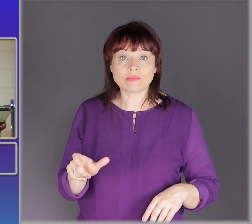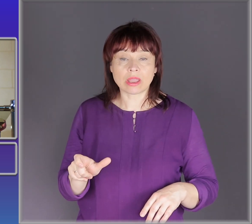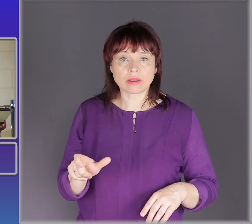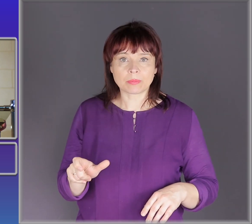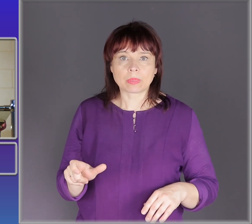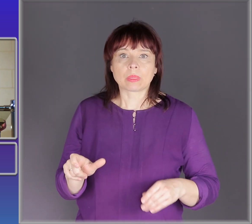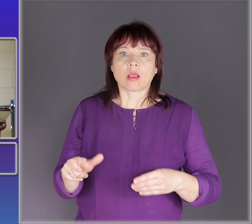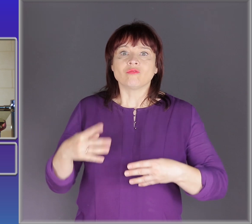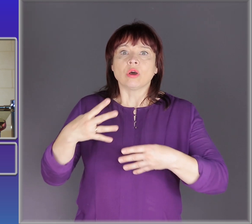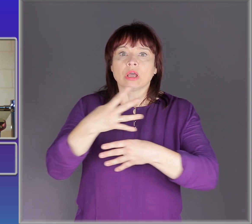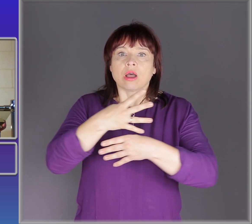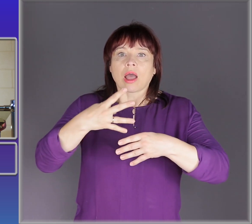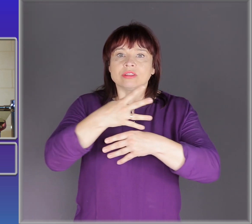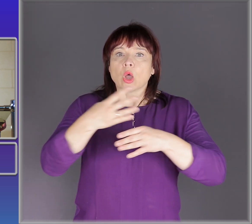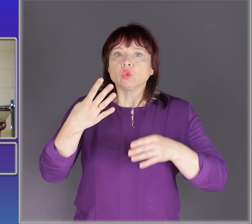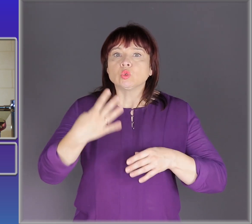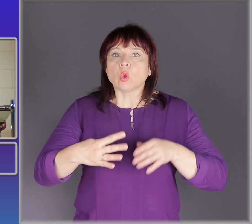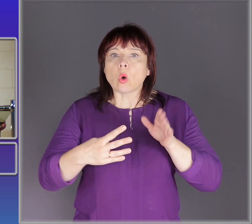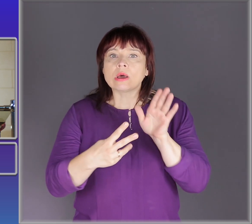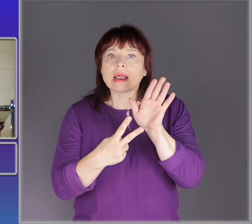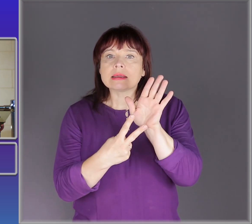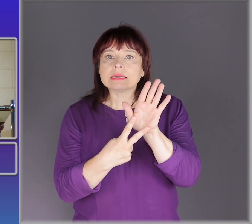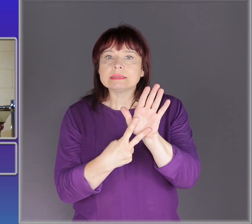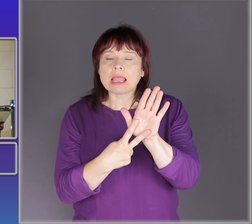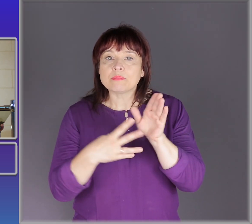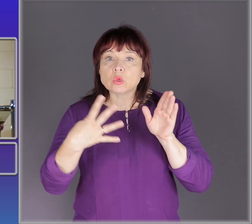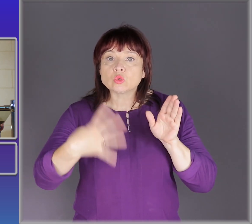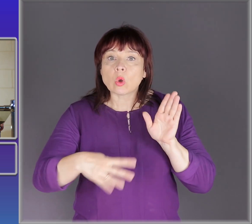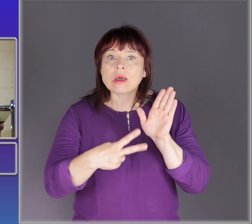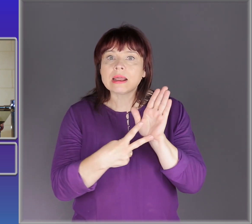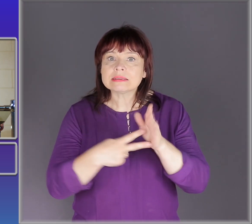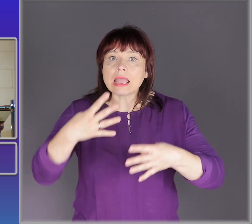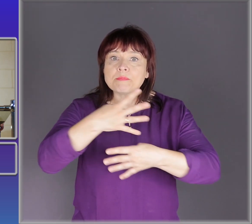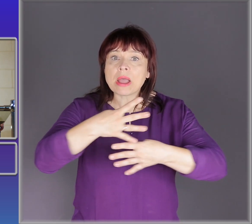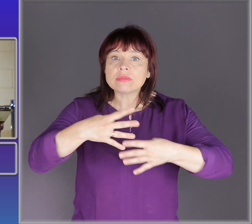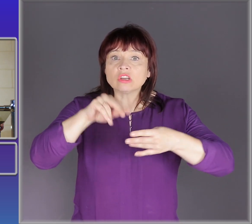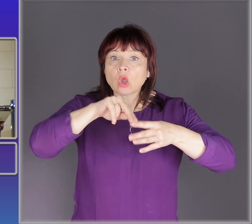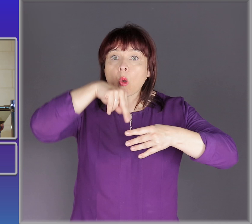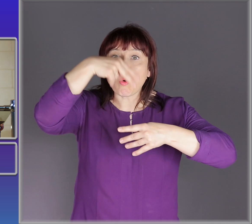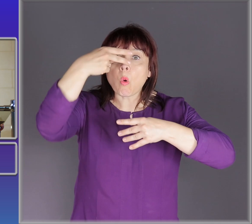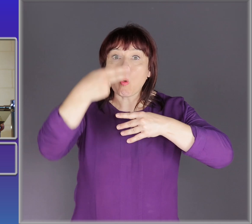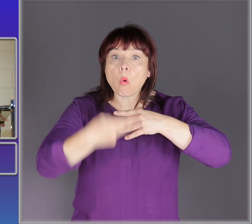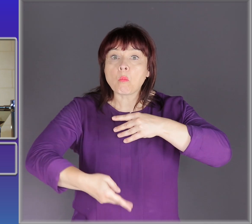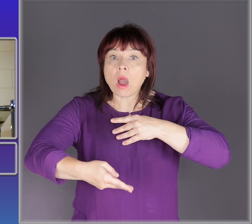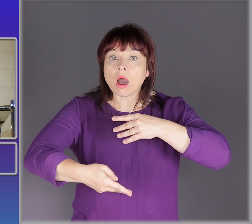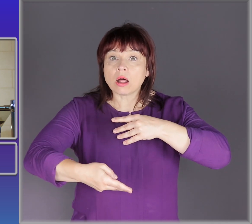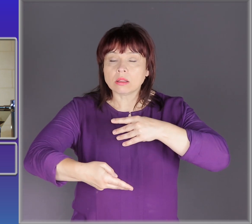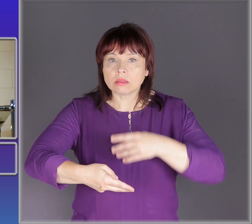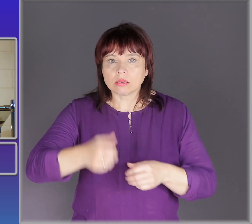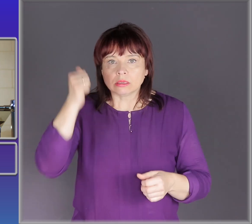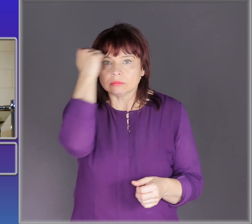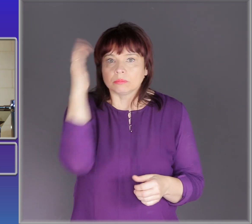упал с 47 этажа 47 можете себе представить 47 этажа упал